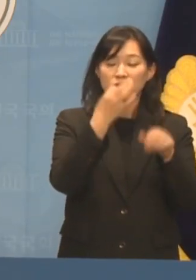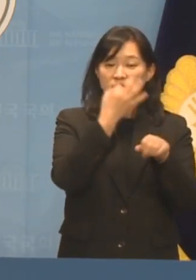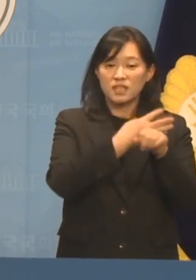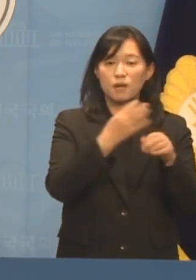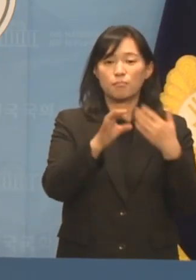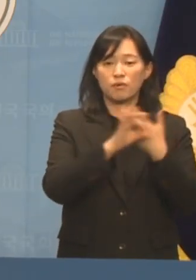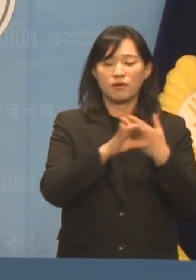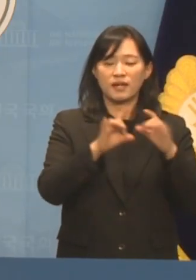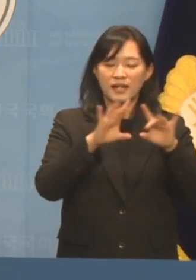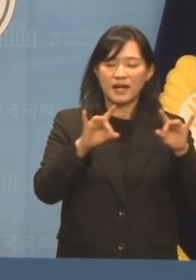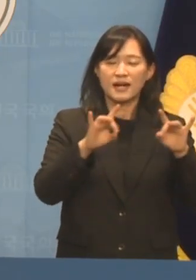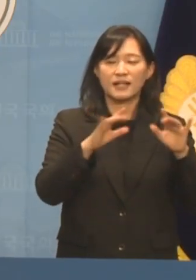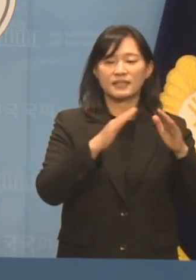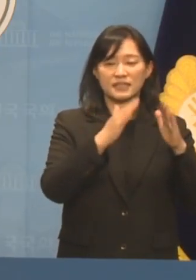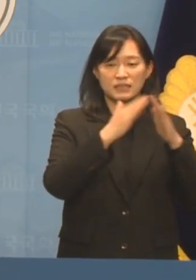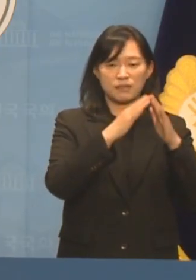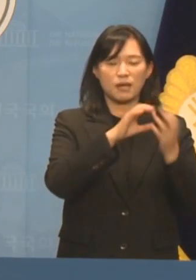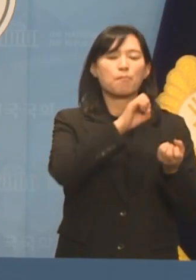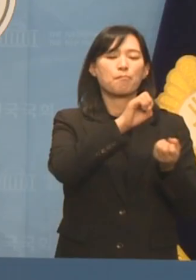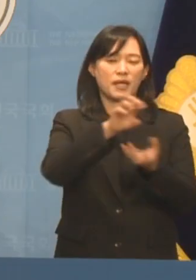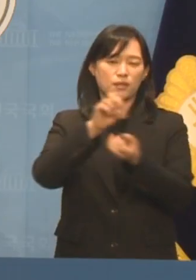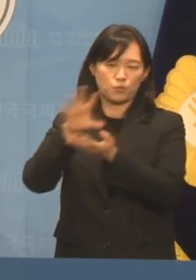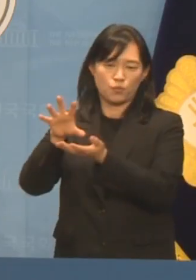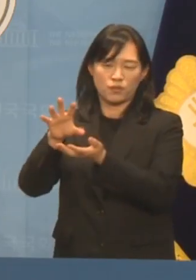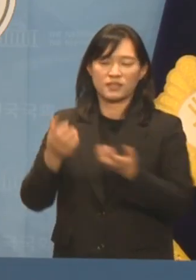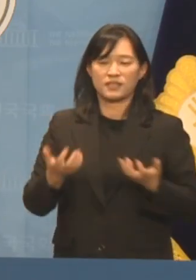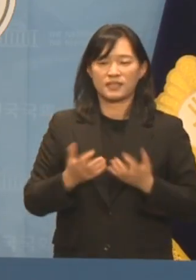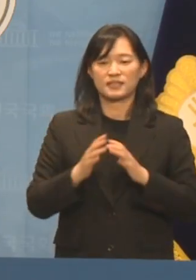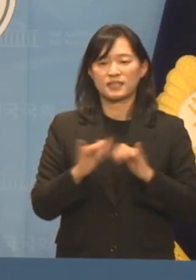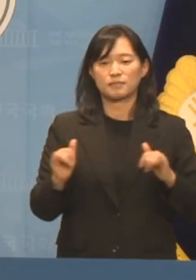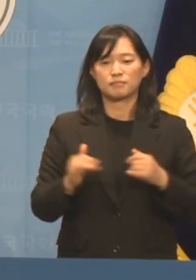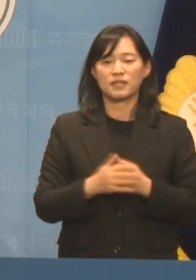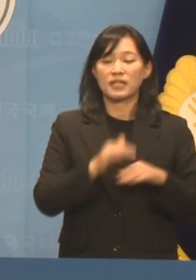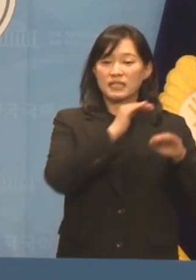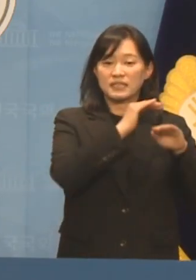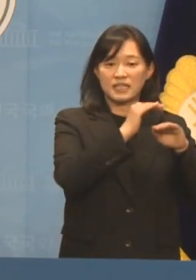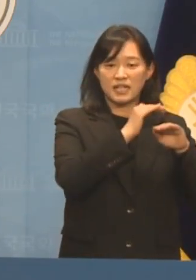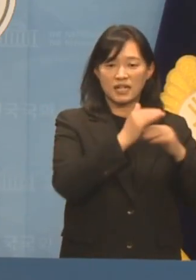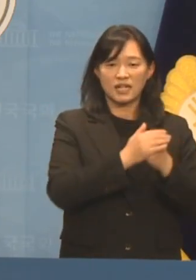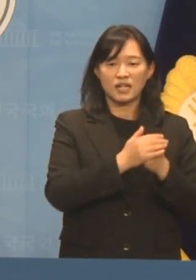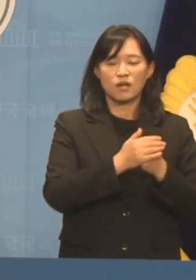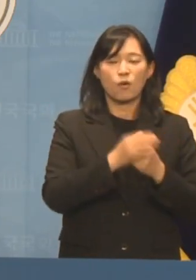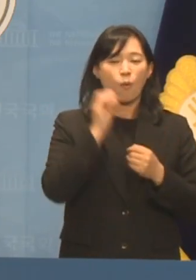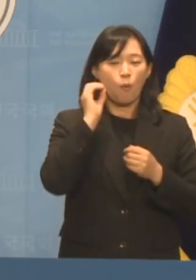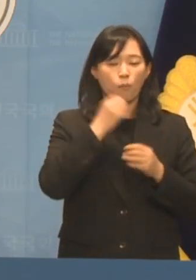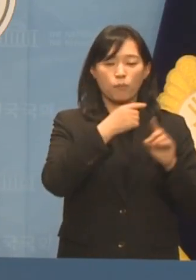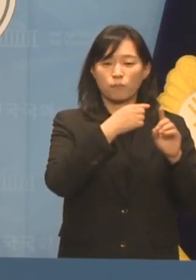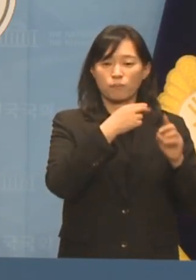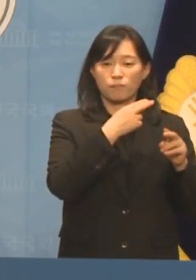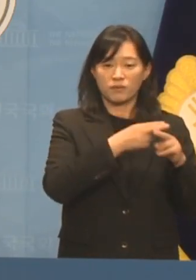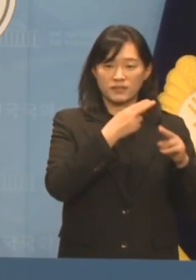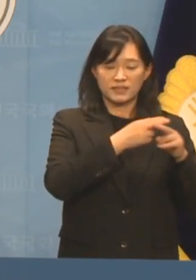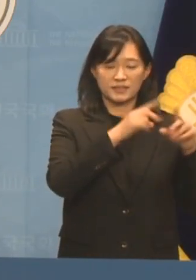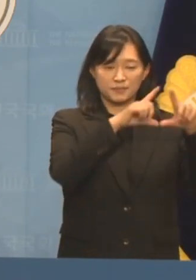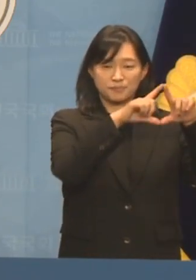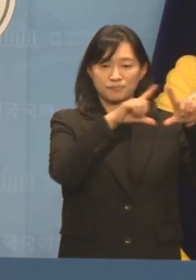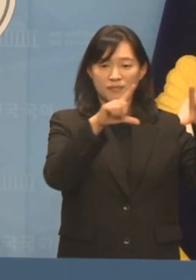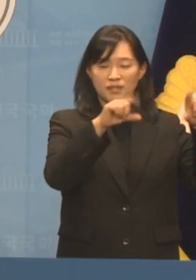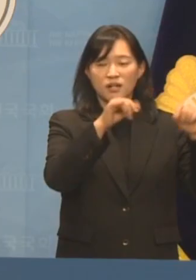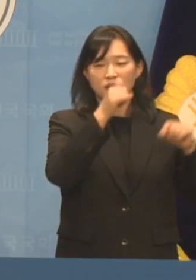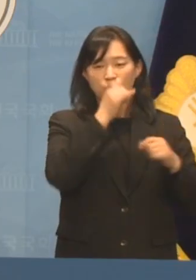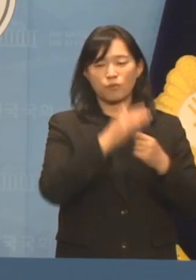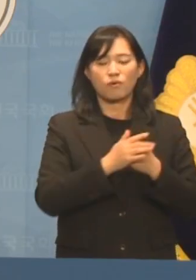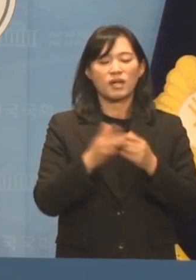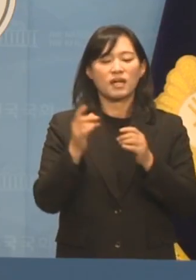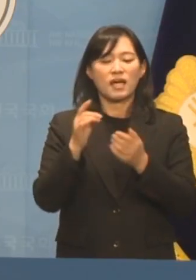각 가정에 배송을 하는 배송 노동자입니다. 차량에 홈플러스 로고를 도색하고 홈플러스 유니폼을 입고 홈플러스 배송 어플을